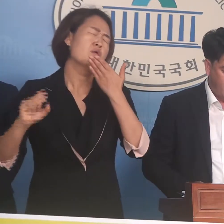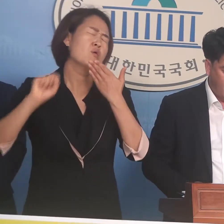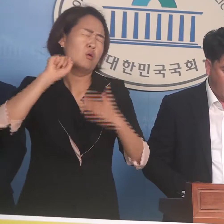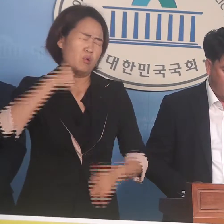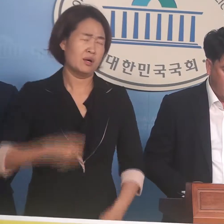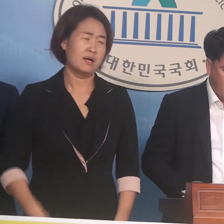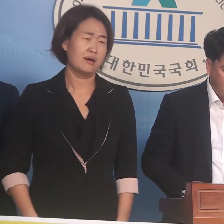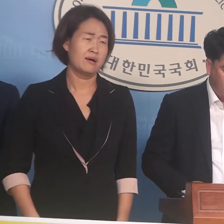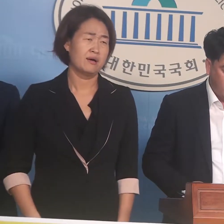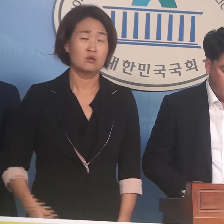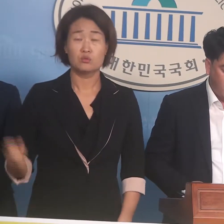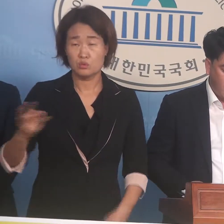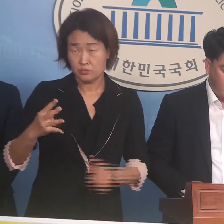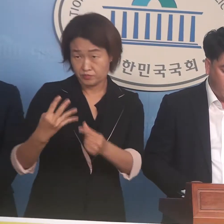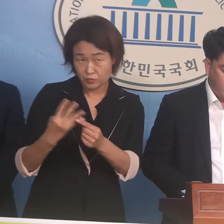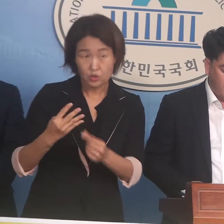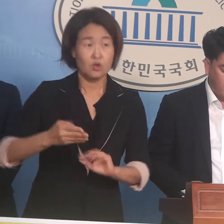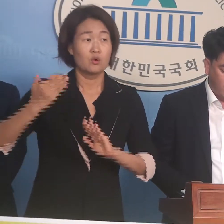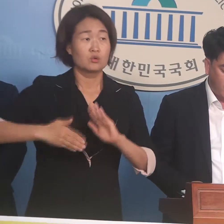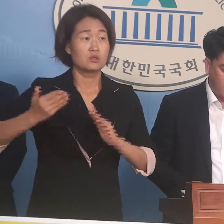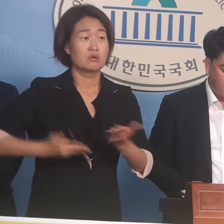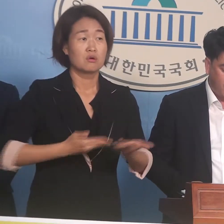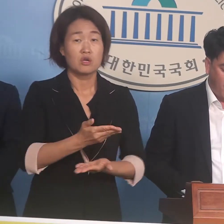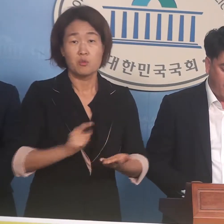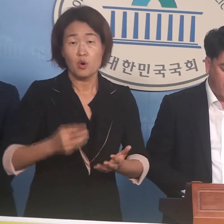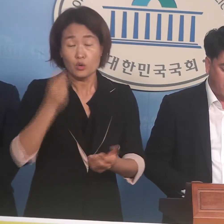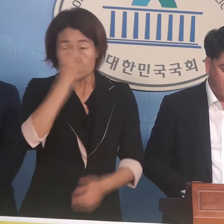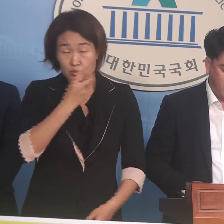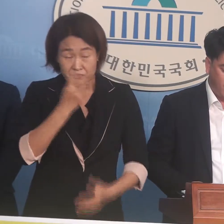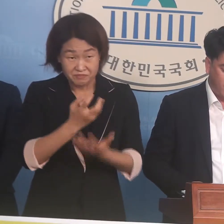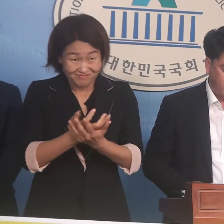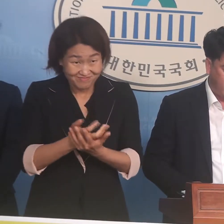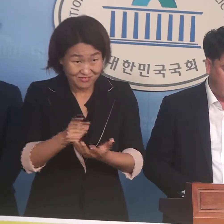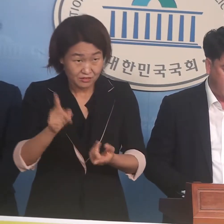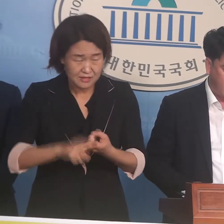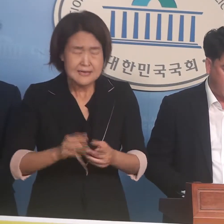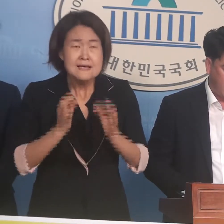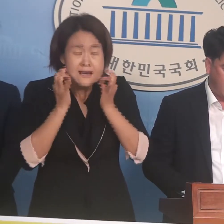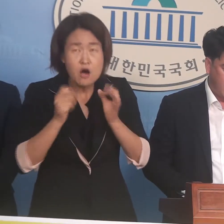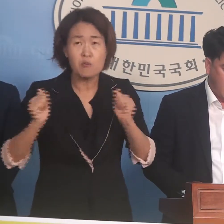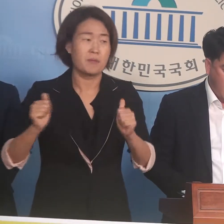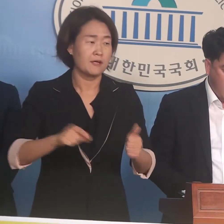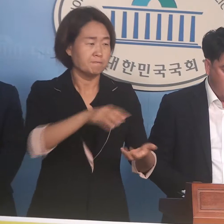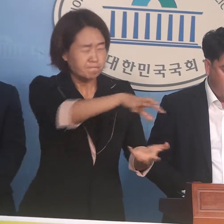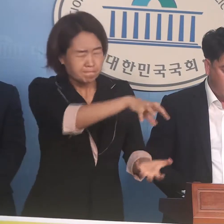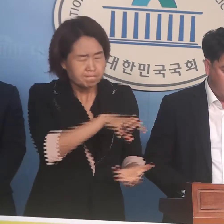네 번째로, 공정위가 갖고 있는 조사 자료를 법원에 적극적으로 제출해야 한다.